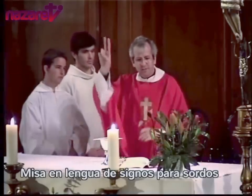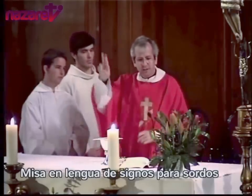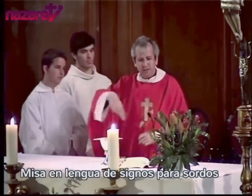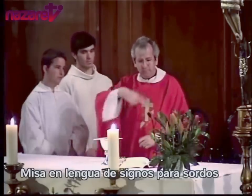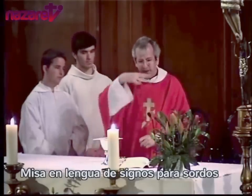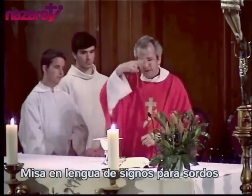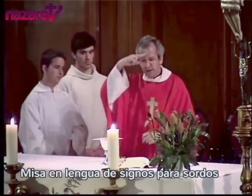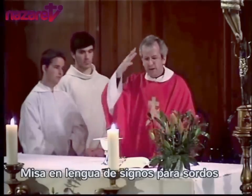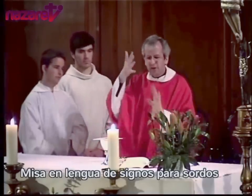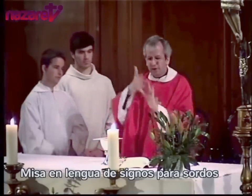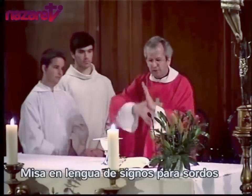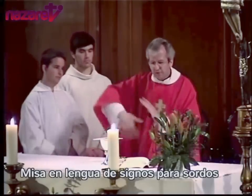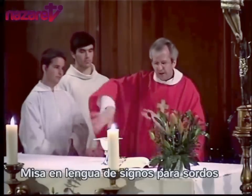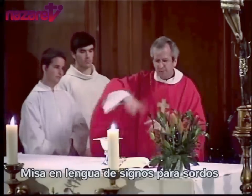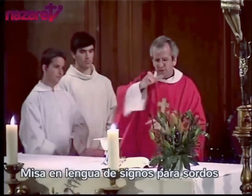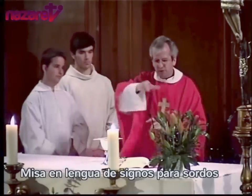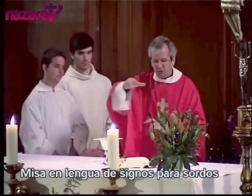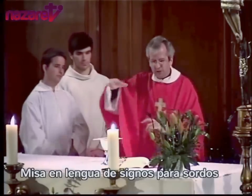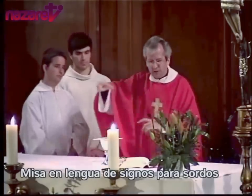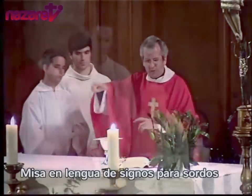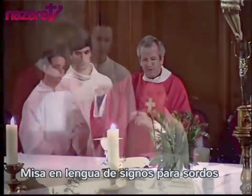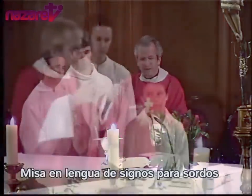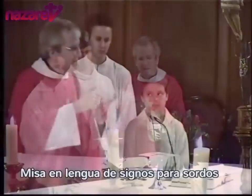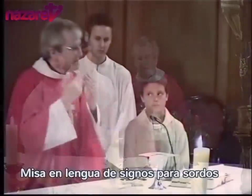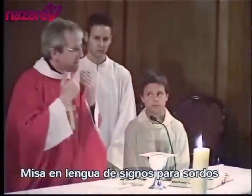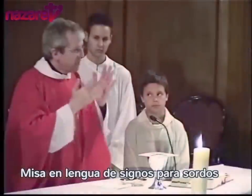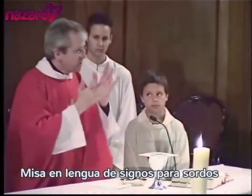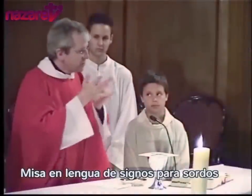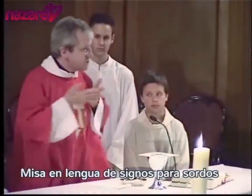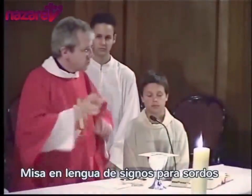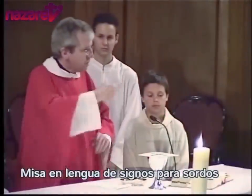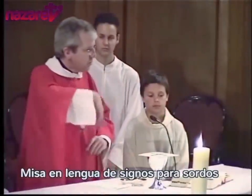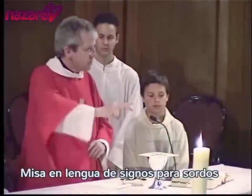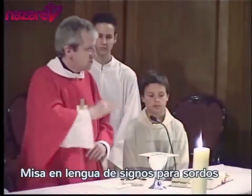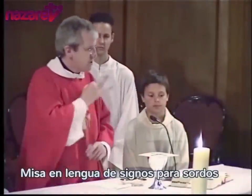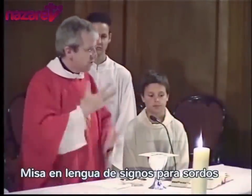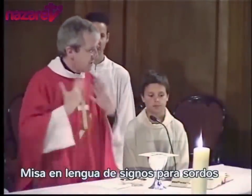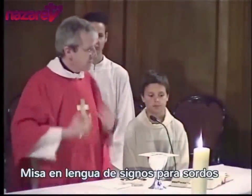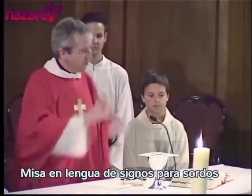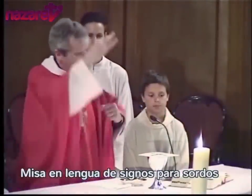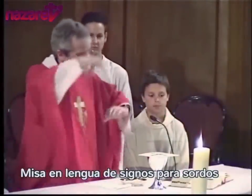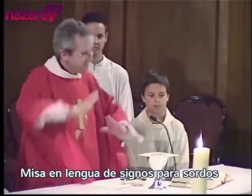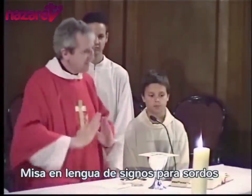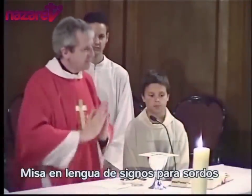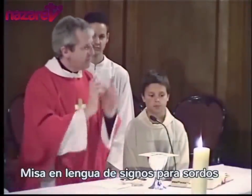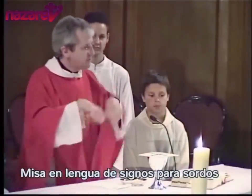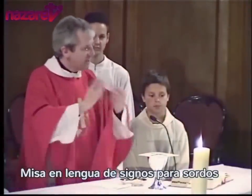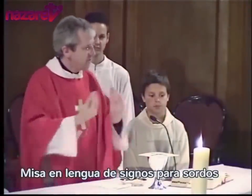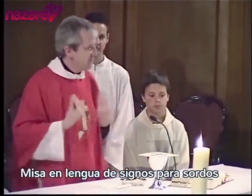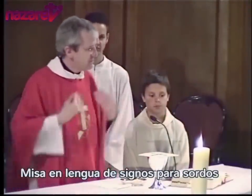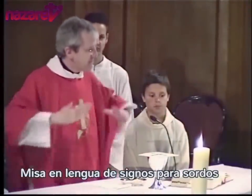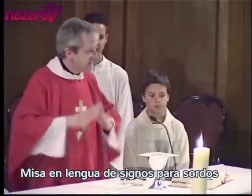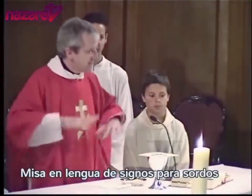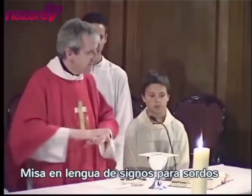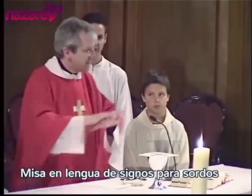Santo eres en verdad, Padre, y con razón te alaban todas tus criaturas, ya que por Jesucristo tu Hijo nuestro Señor, y con la fuerza del Espíritu